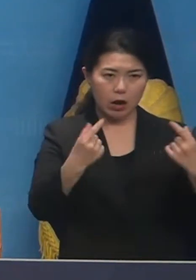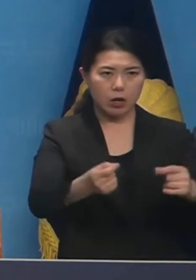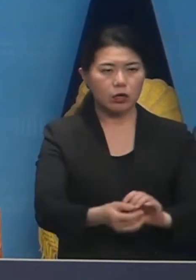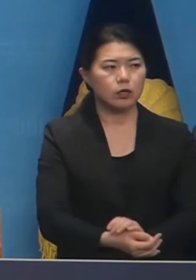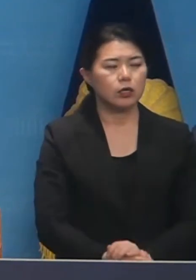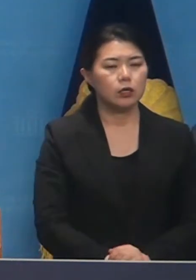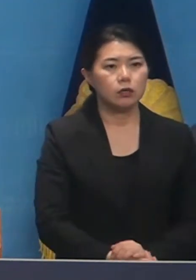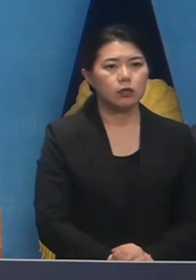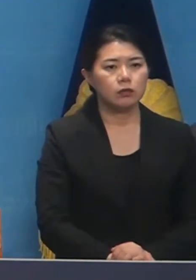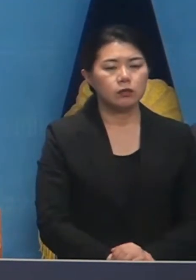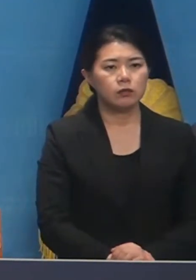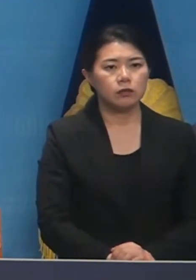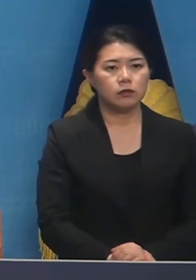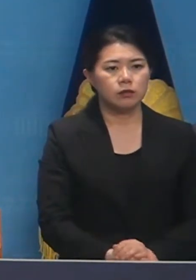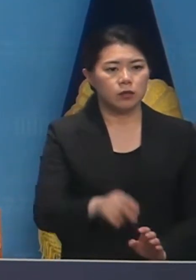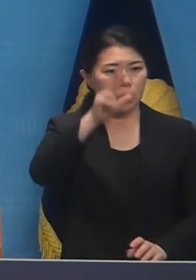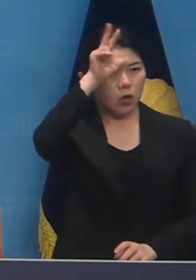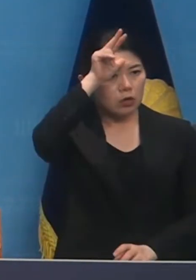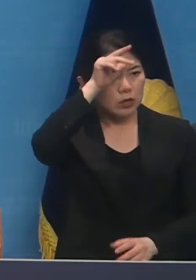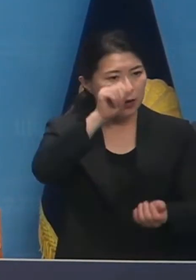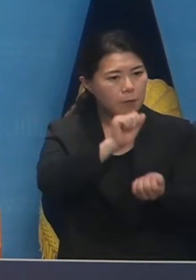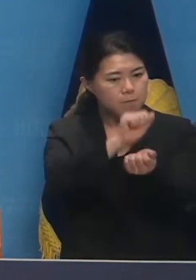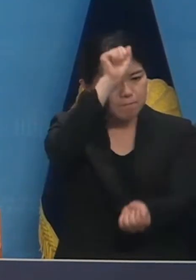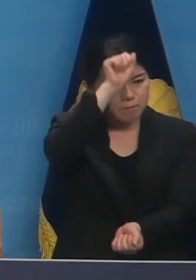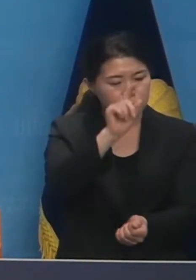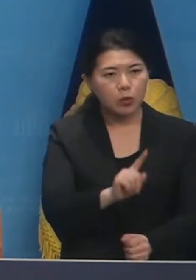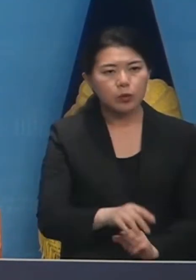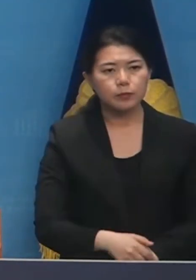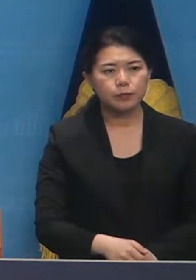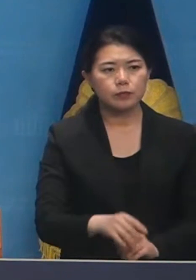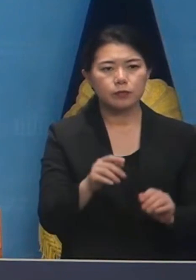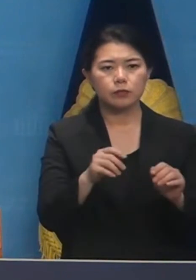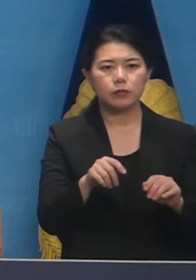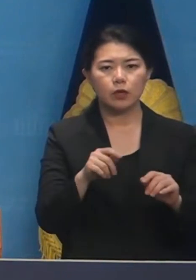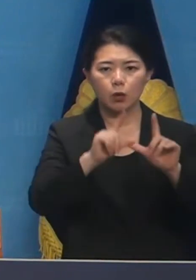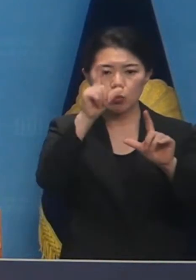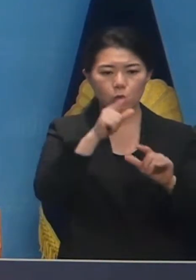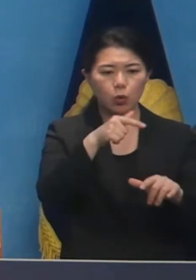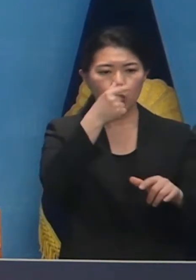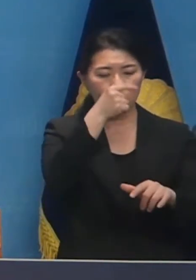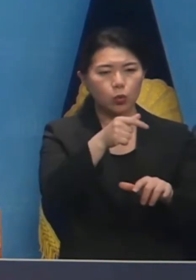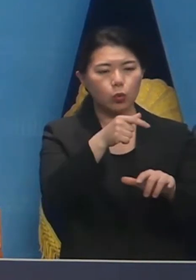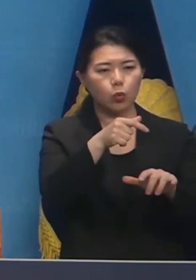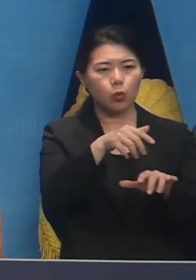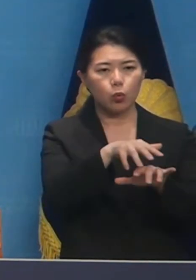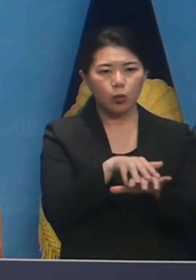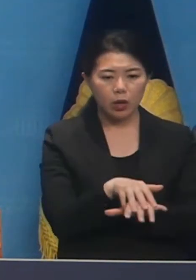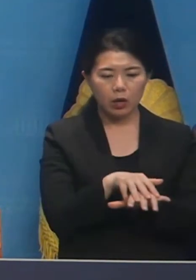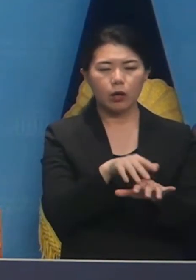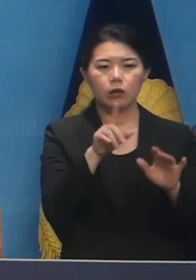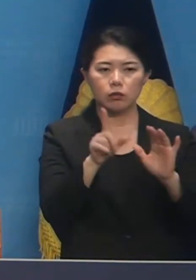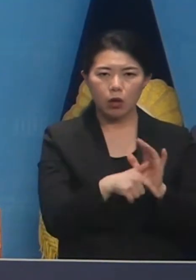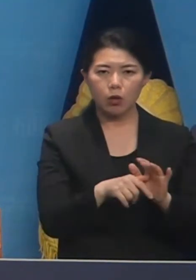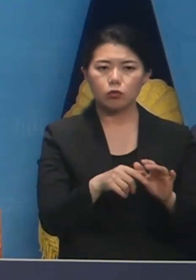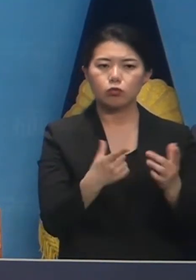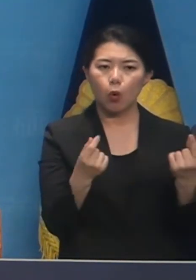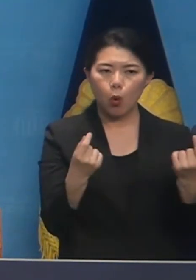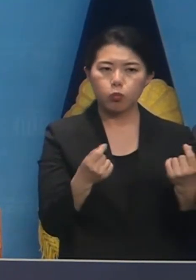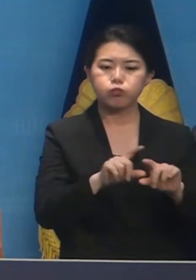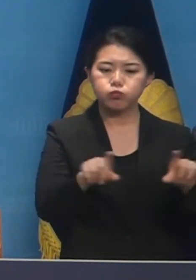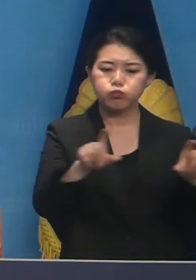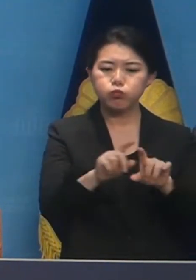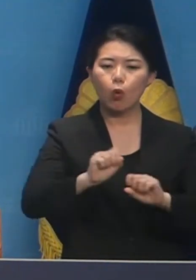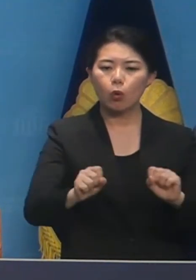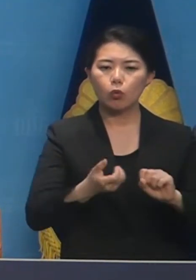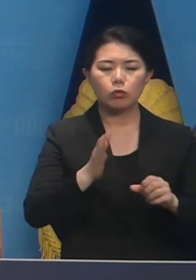폭거다. 경찰이 제시한 혐의는 대부분 교회 예배나 설교 중 이루어진 통상적